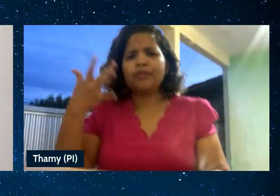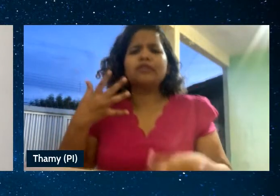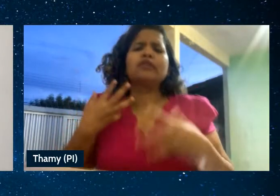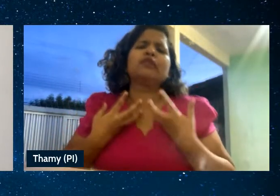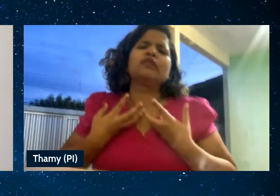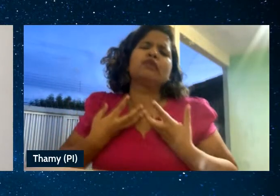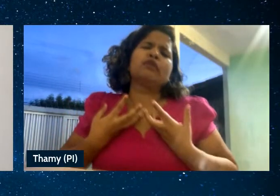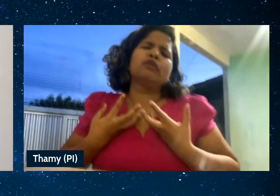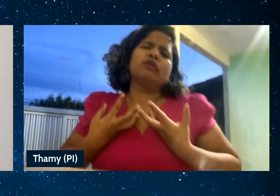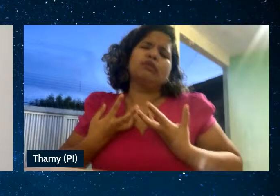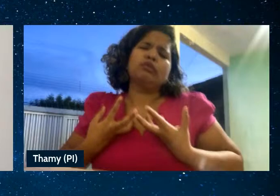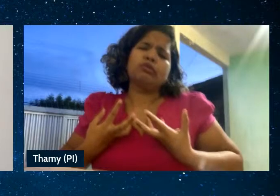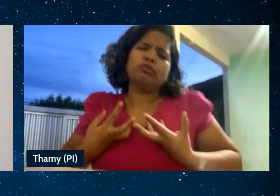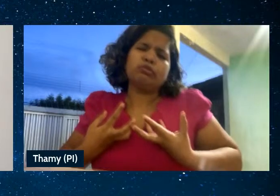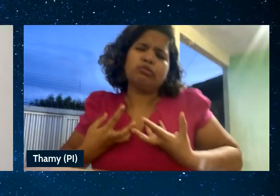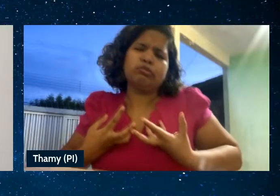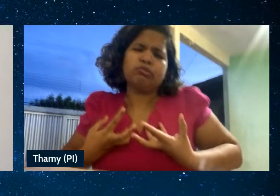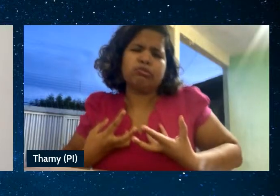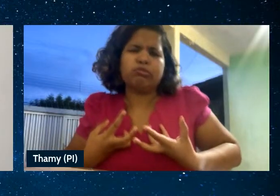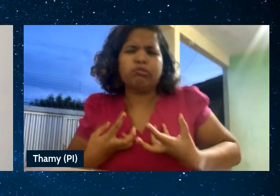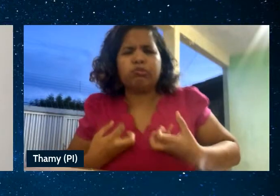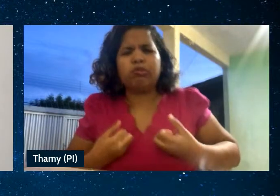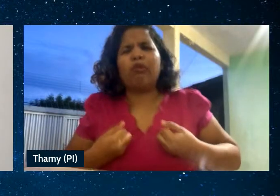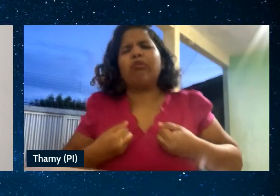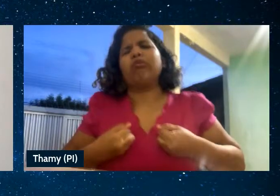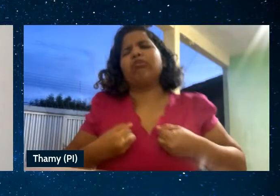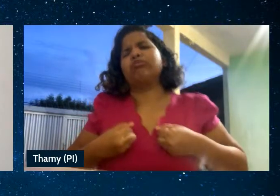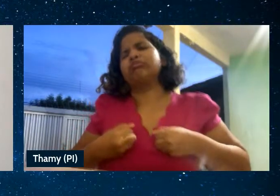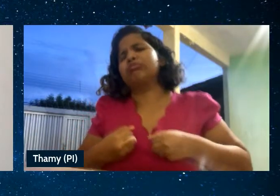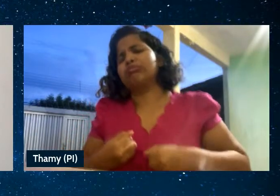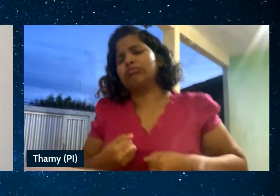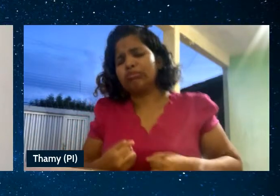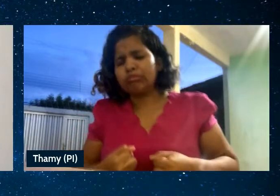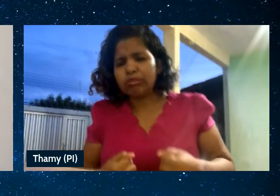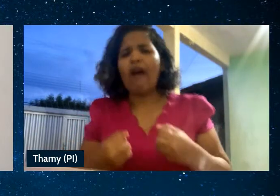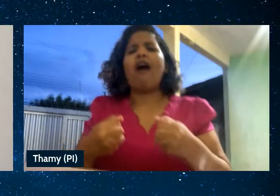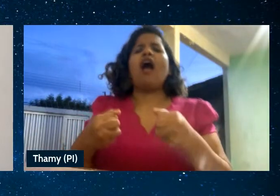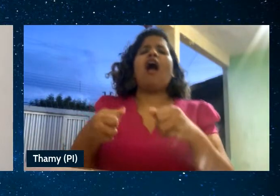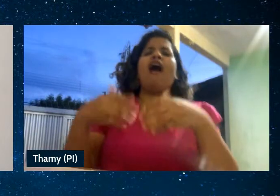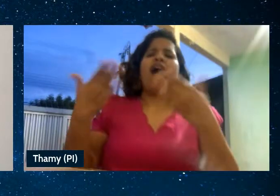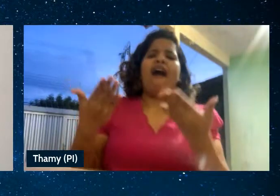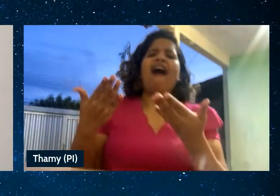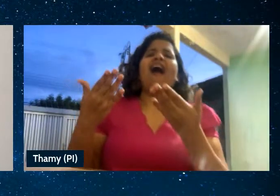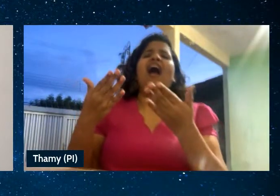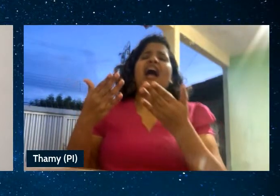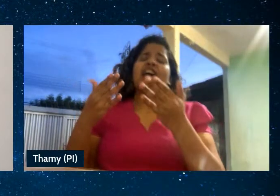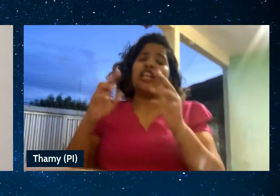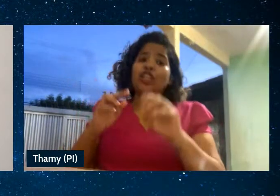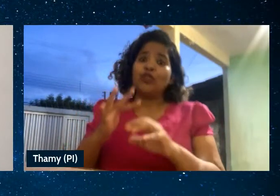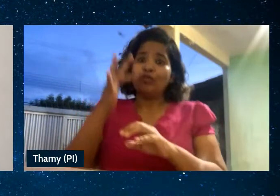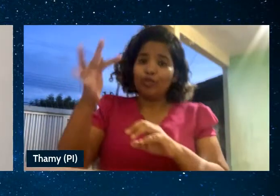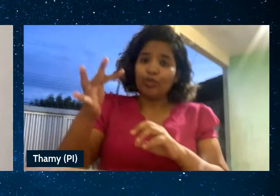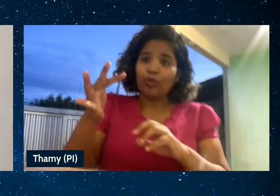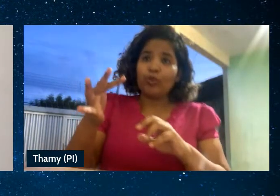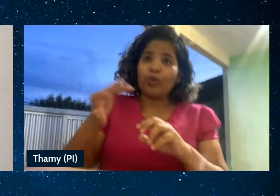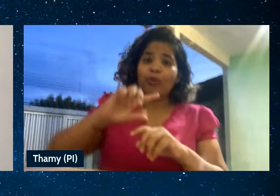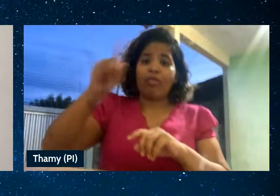comhe as forças e conduzindo à desencarnação